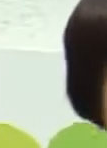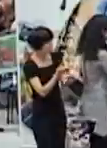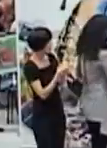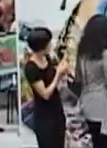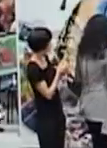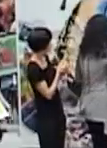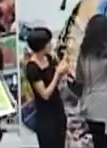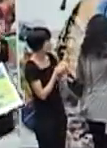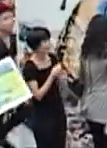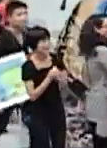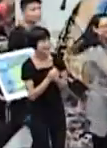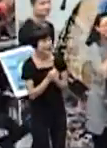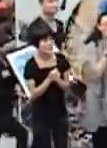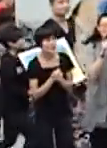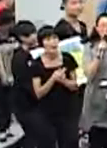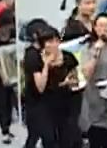上台。